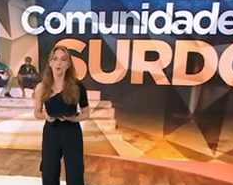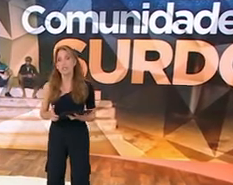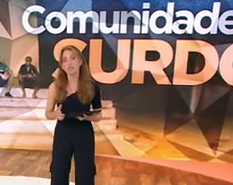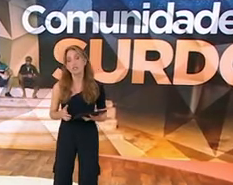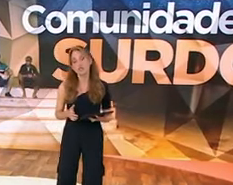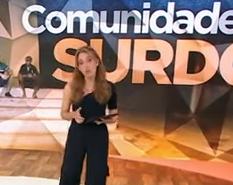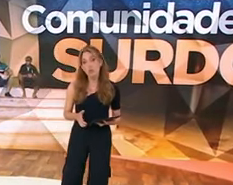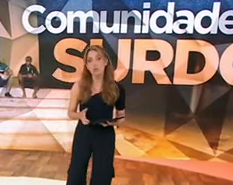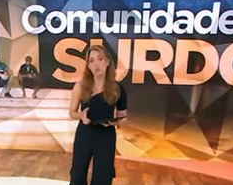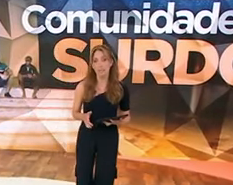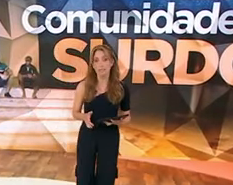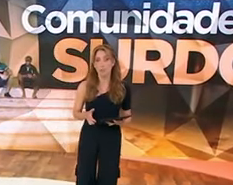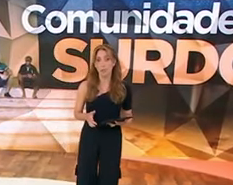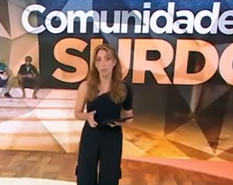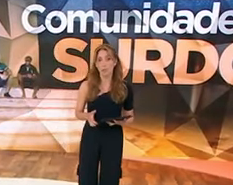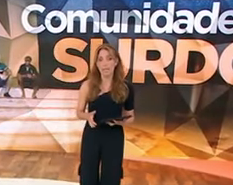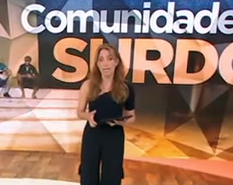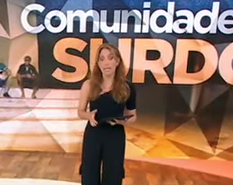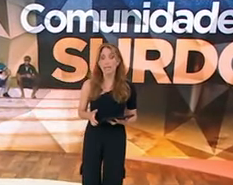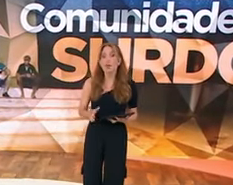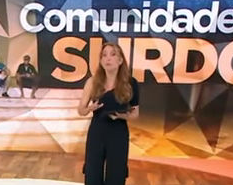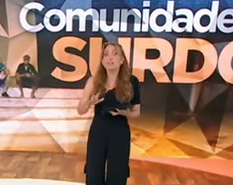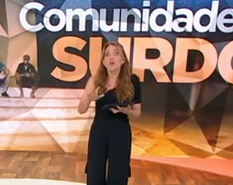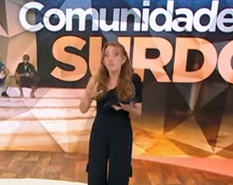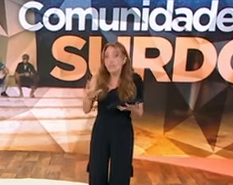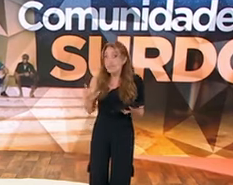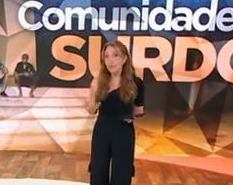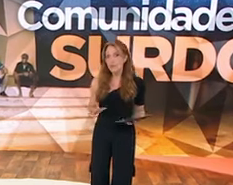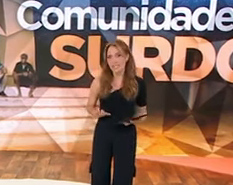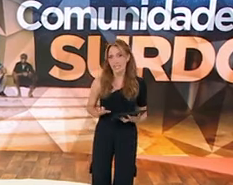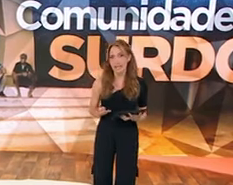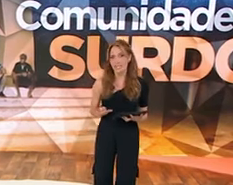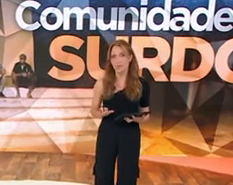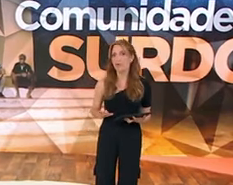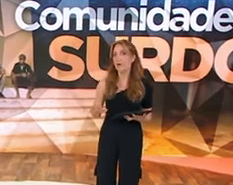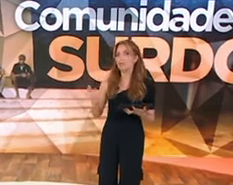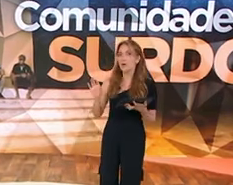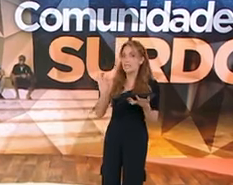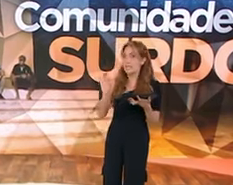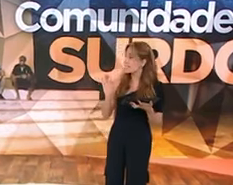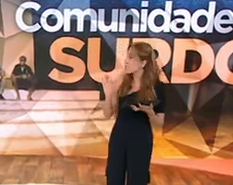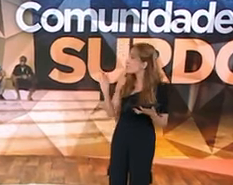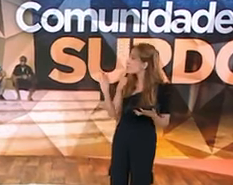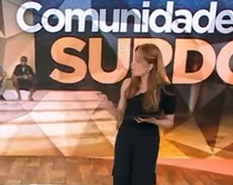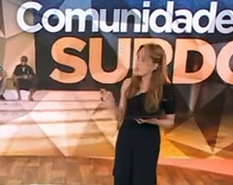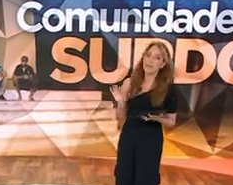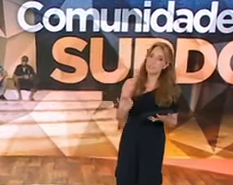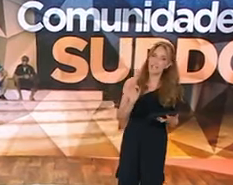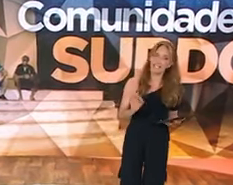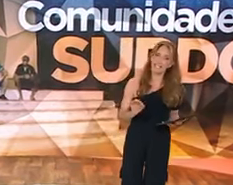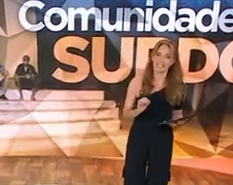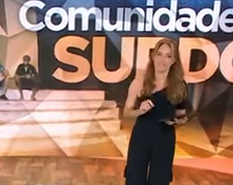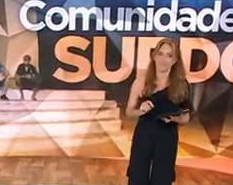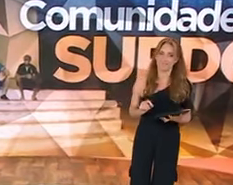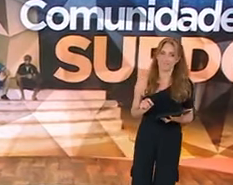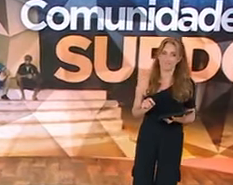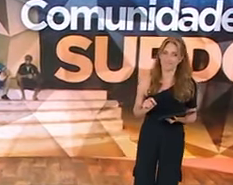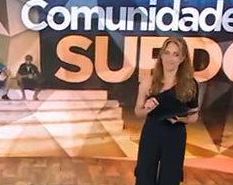comunidade de surdos no sertão do Piauí criou uma nova língua de sinais, uma forma de comunicação só praticada ali. Pois bem,